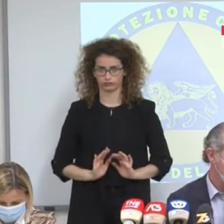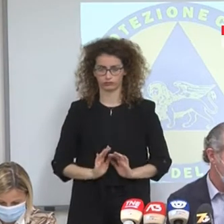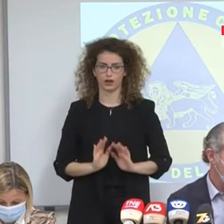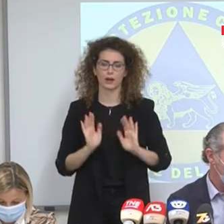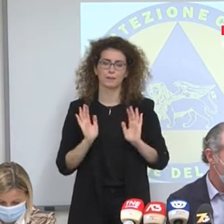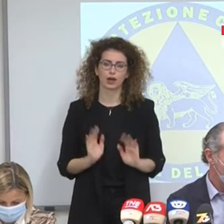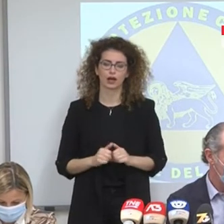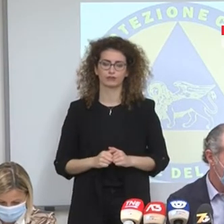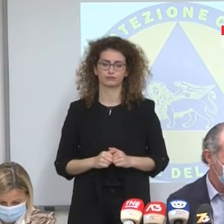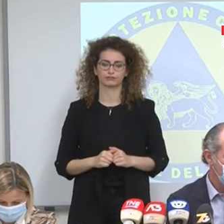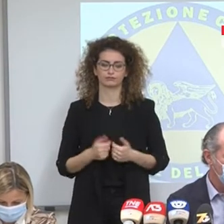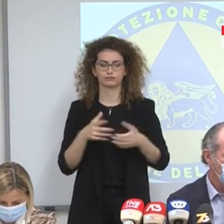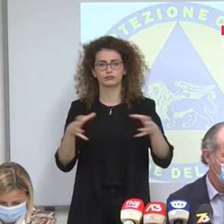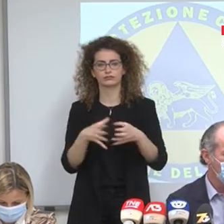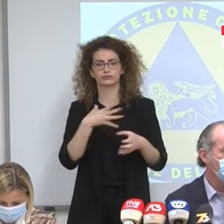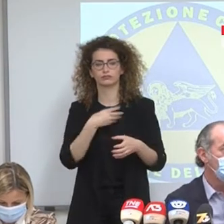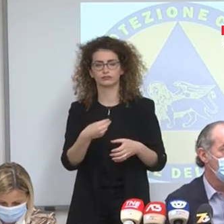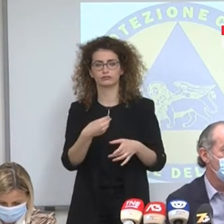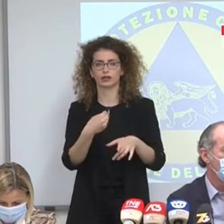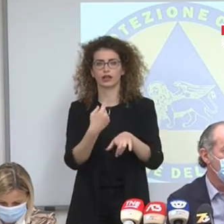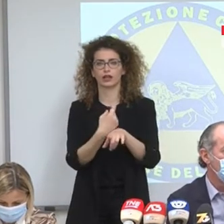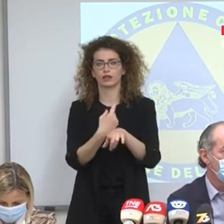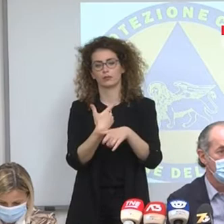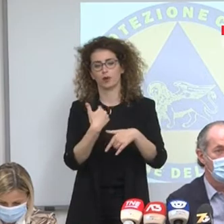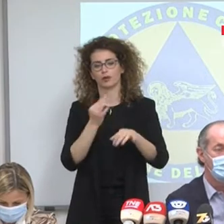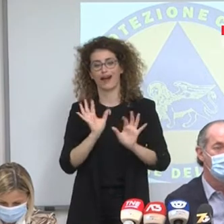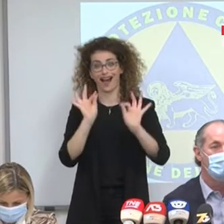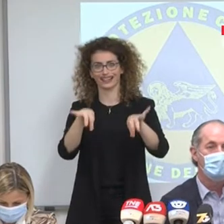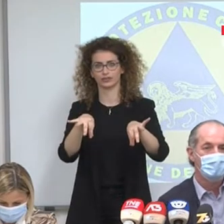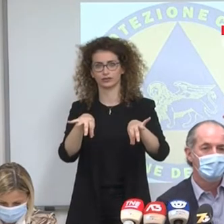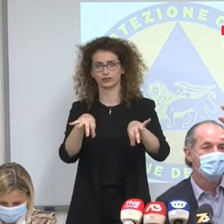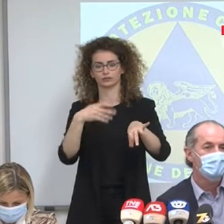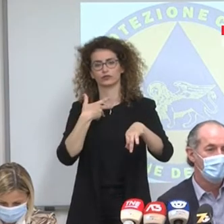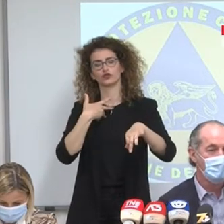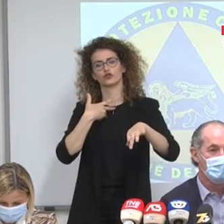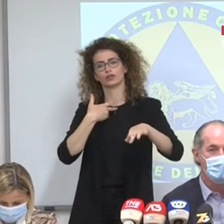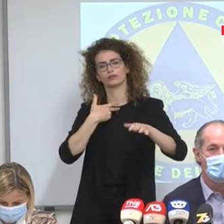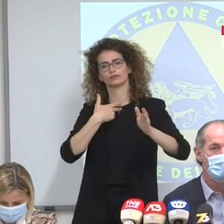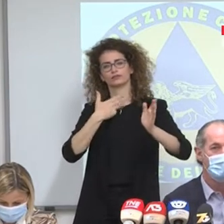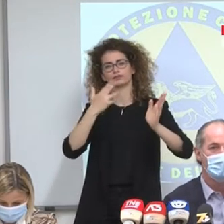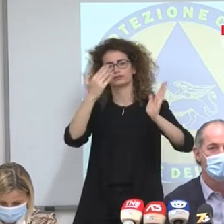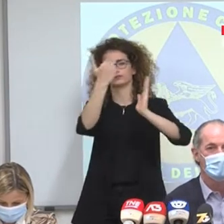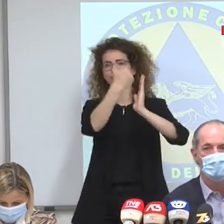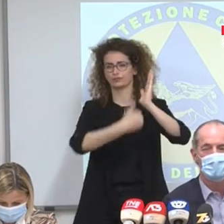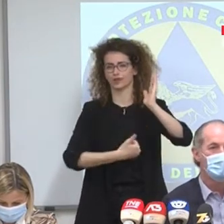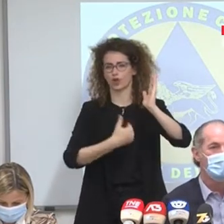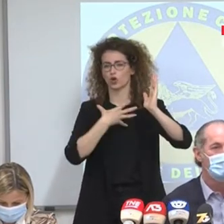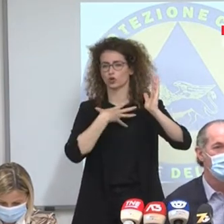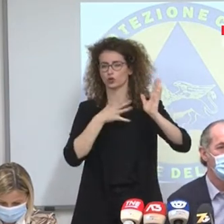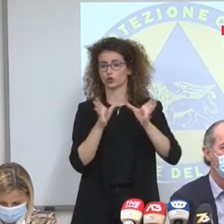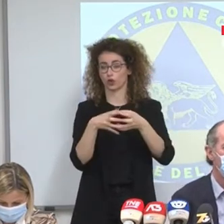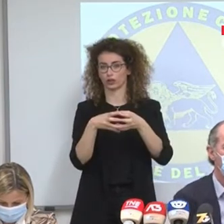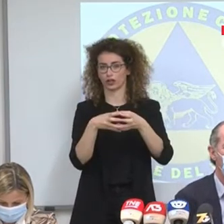però zona bianca in teoria è il punto di arrivo nella classifica delle zone. La